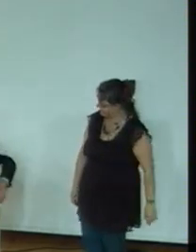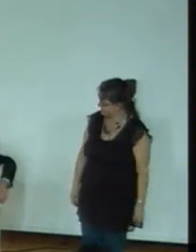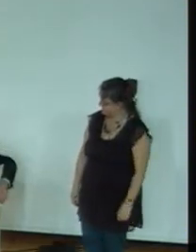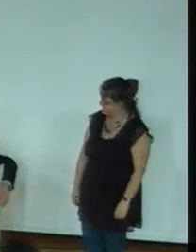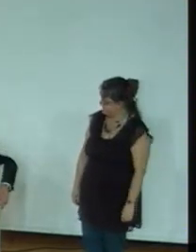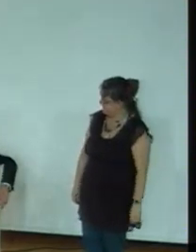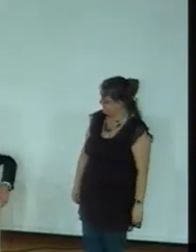n'est pas accessible en HTTPS.